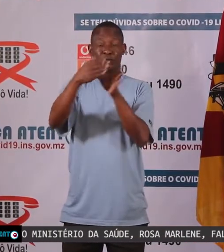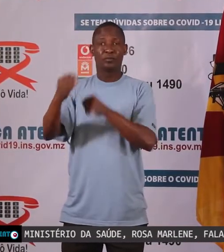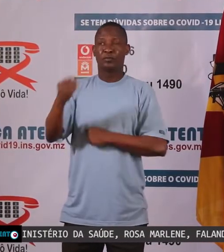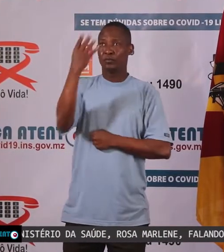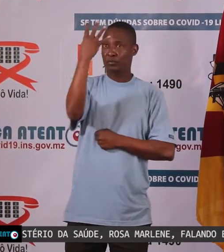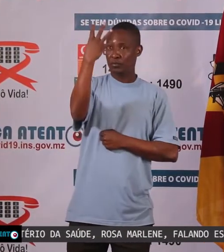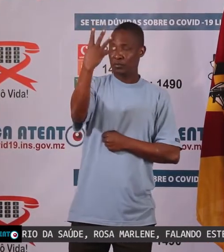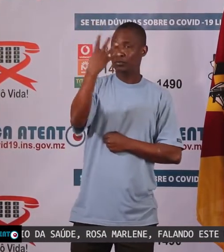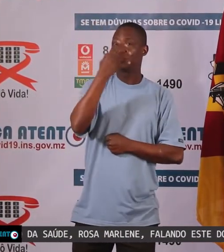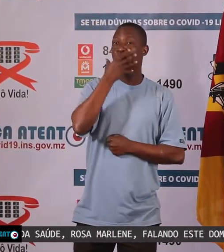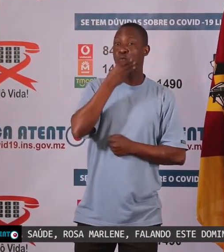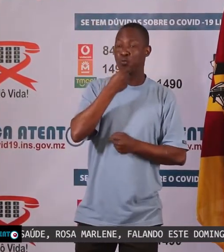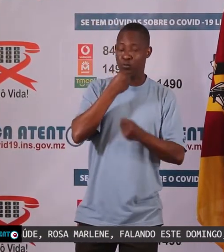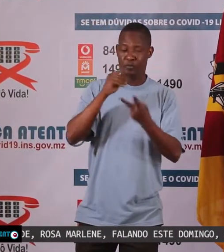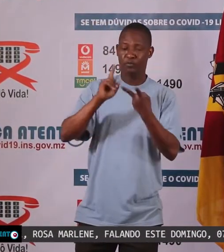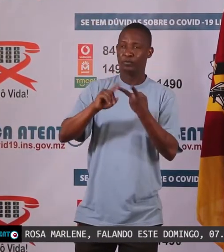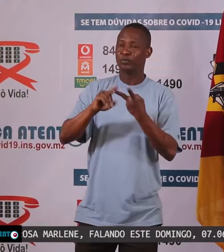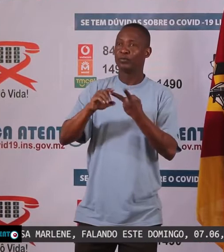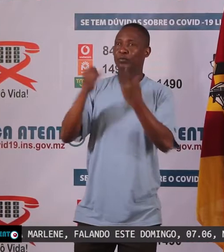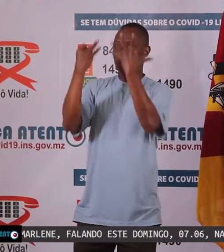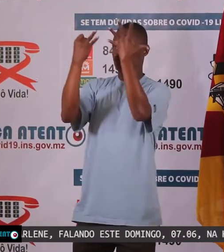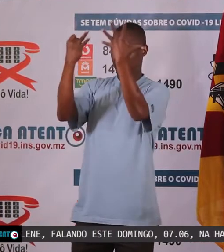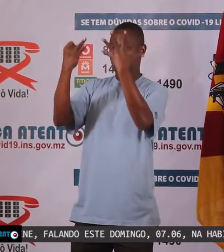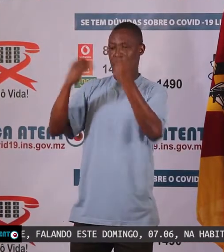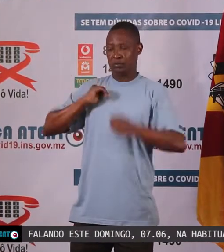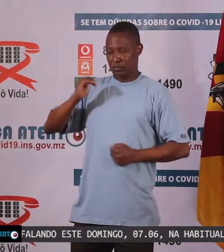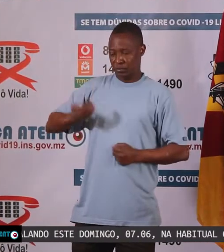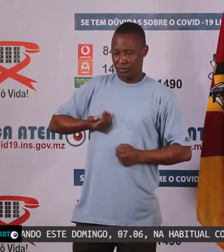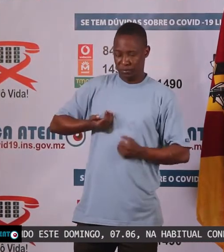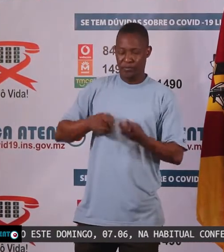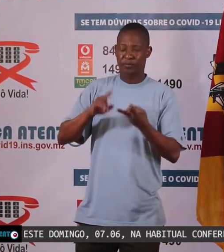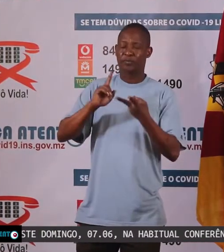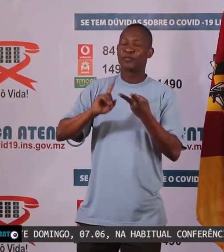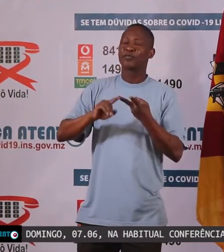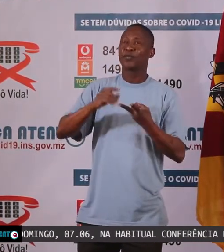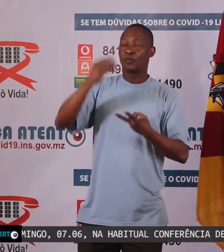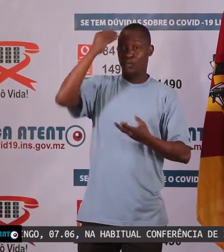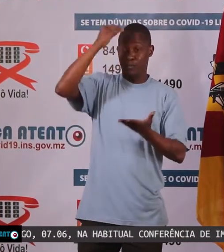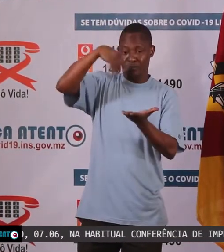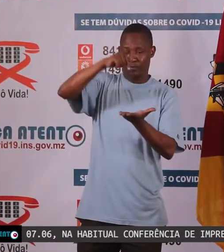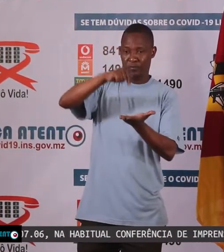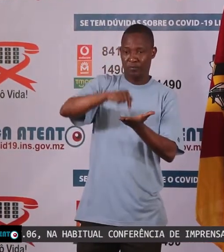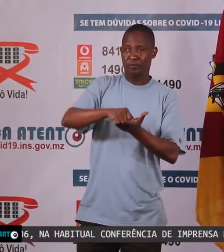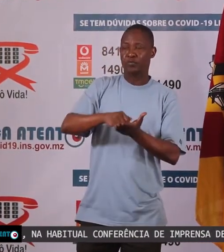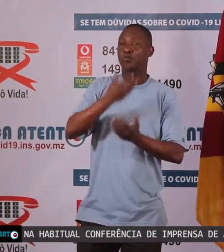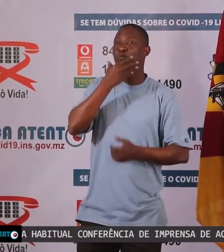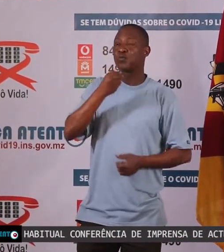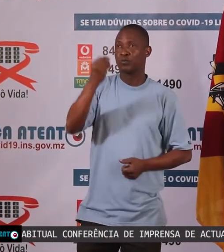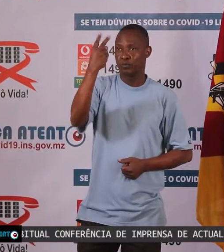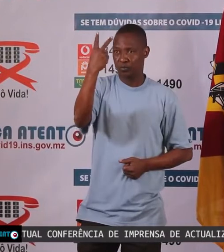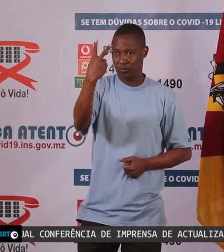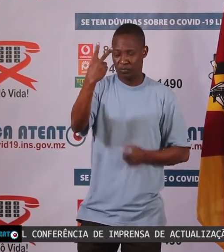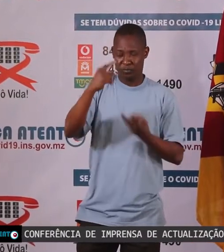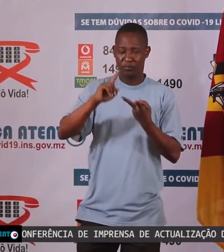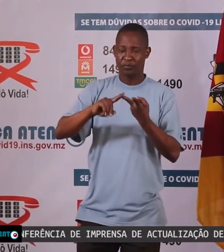7 casos do sexo feminino. Cidade de Maputo tem 2 casos do sexo masculino e 2 casos